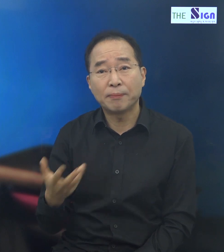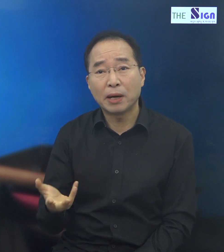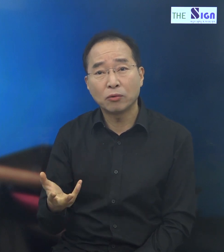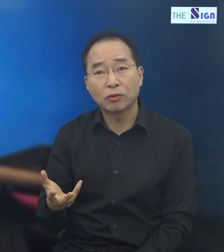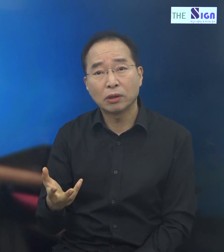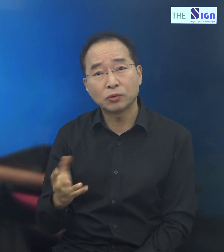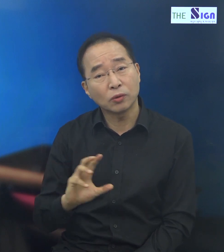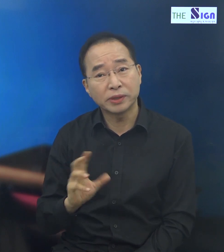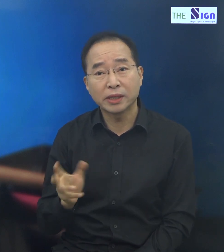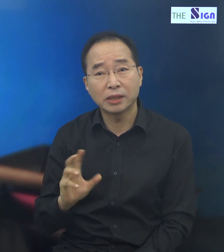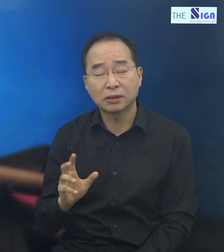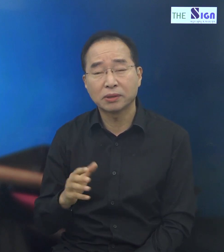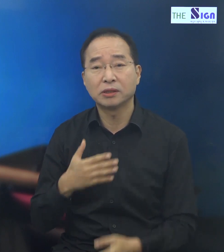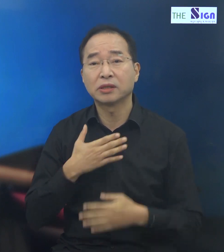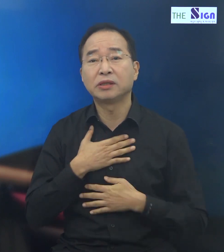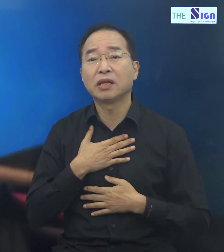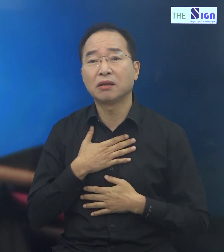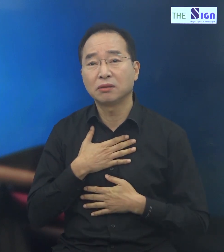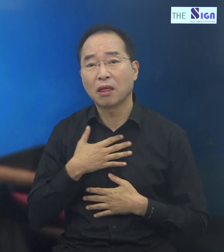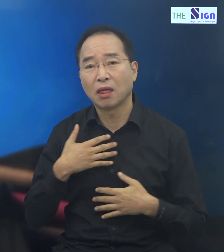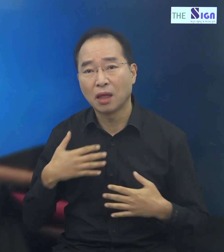가빠운 건 조금 차이가 있습니다. 그래서 그때는